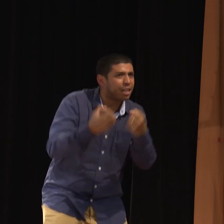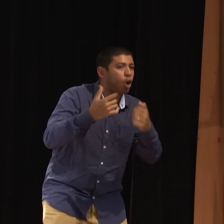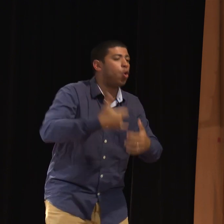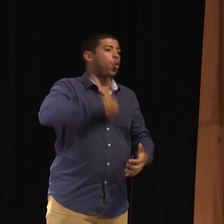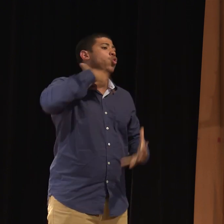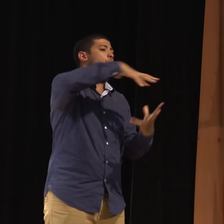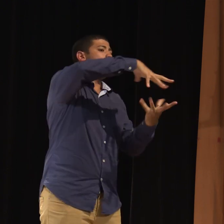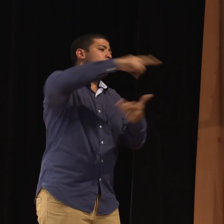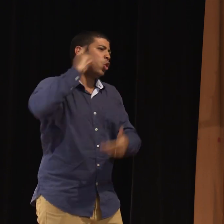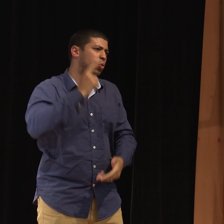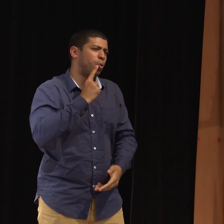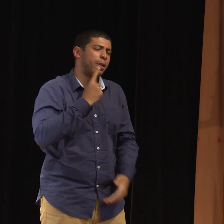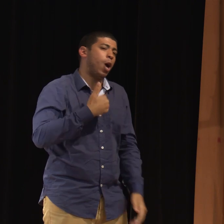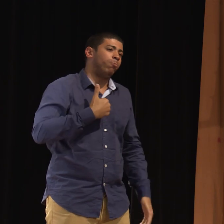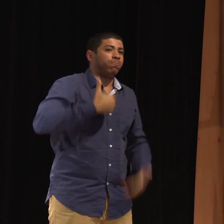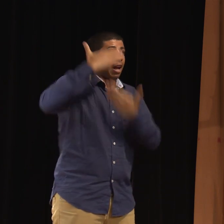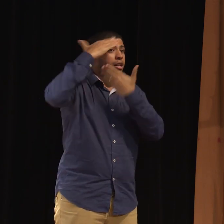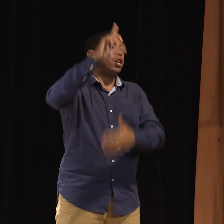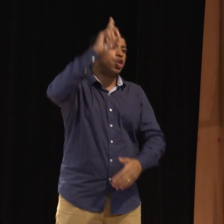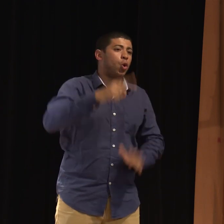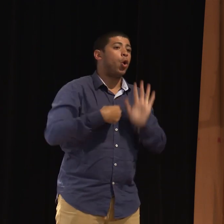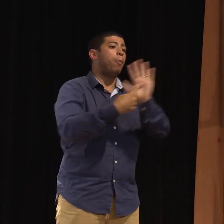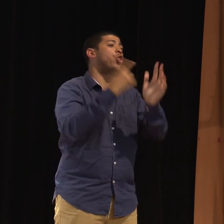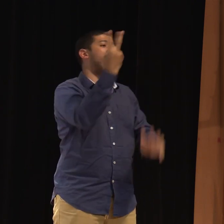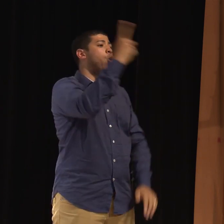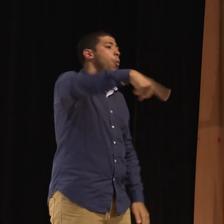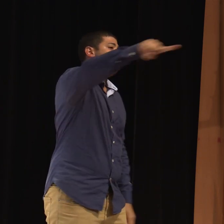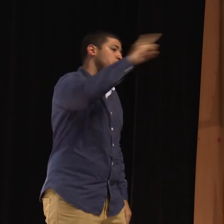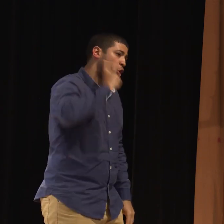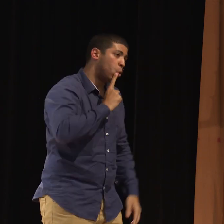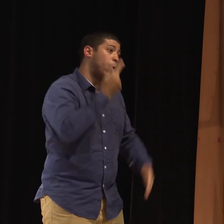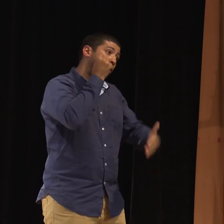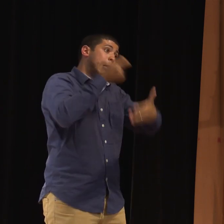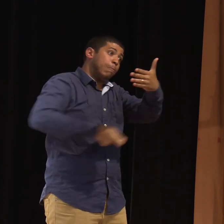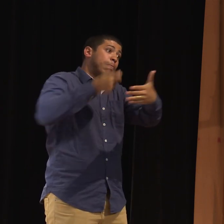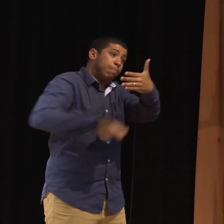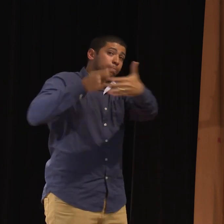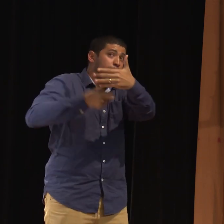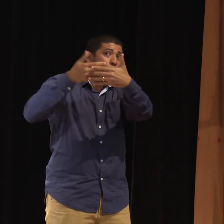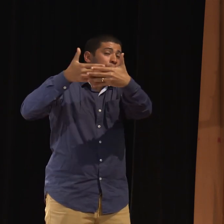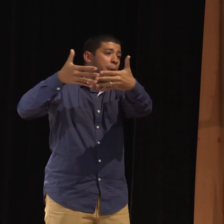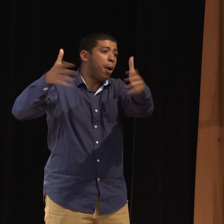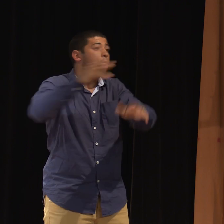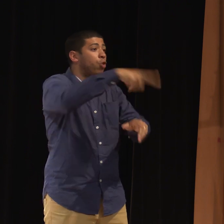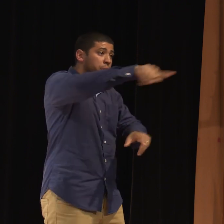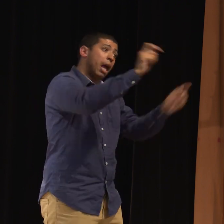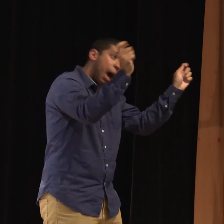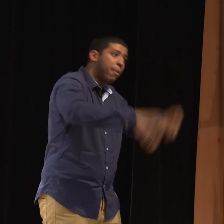poder mostrar um monte de coisa sobre o Dia do Orgulho Surdo. Então, eu agradeço muito a direção, a valorização que eles estão dando para os surdos, pela luta,